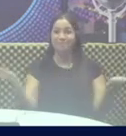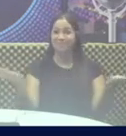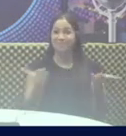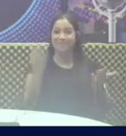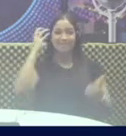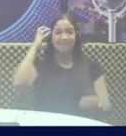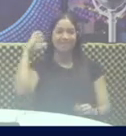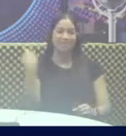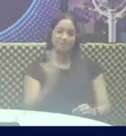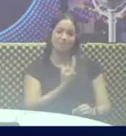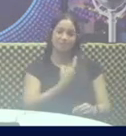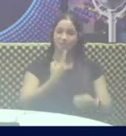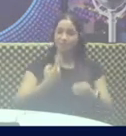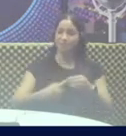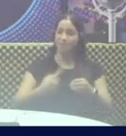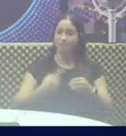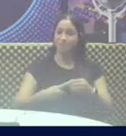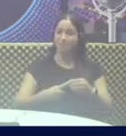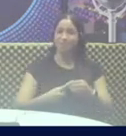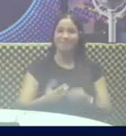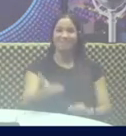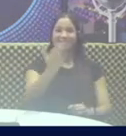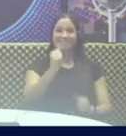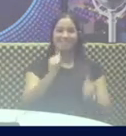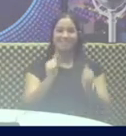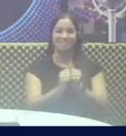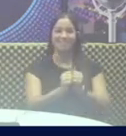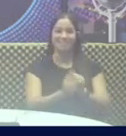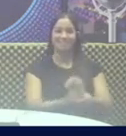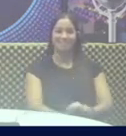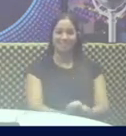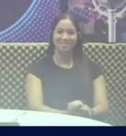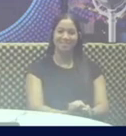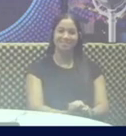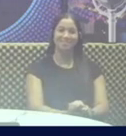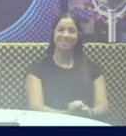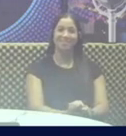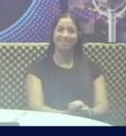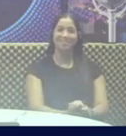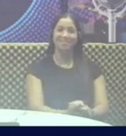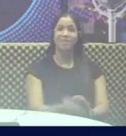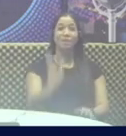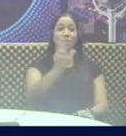partir de agora na Rádio Nossa Cidade. Vem com a gente!